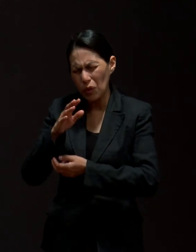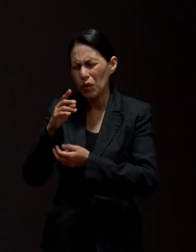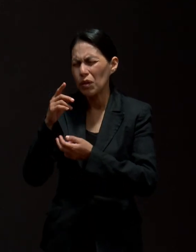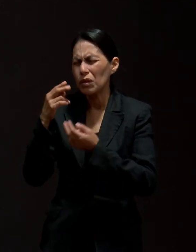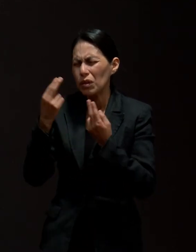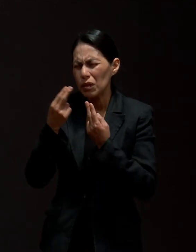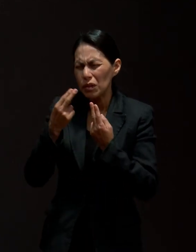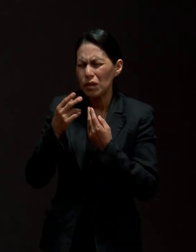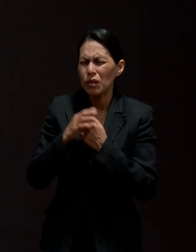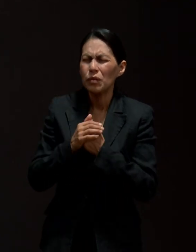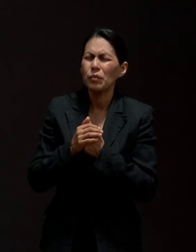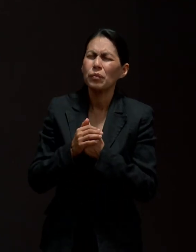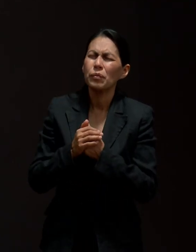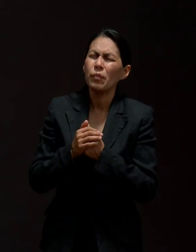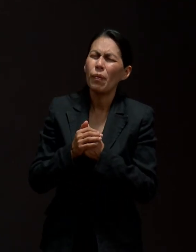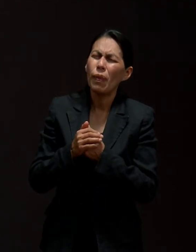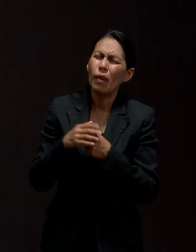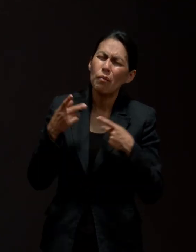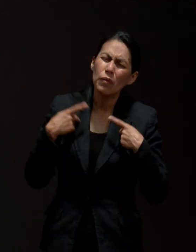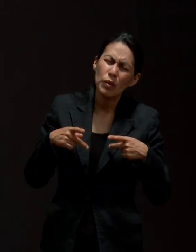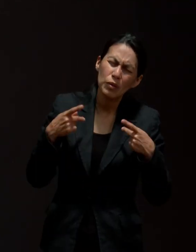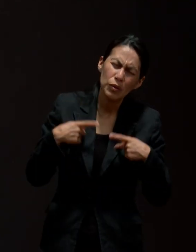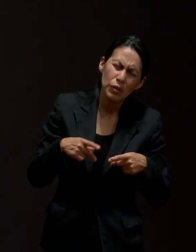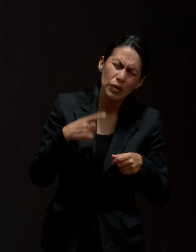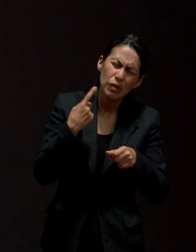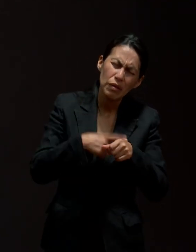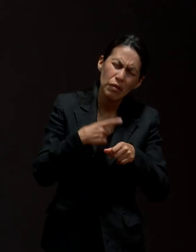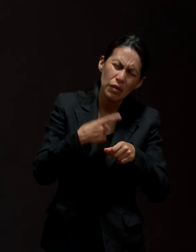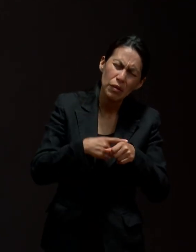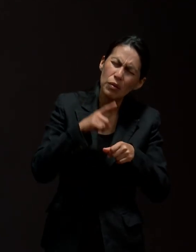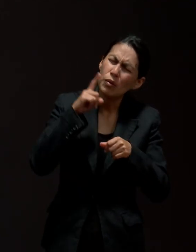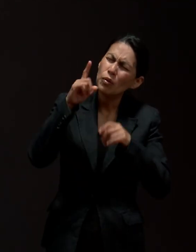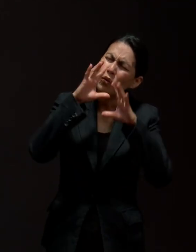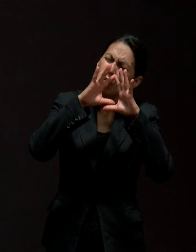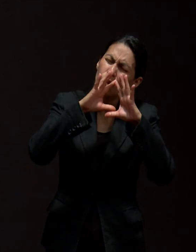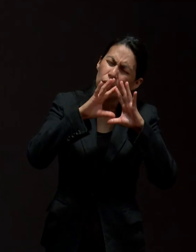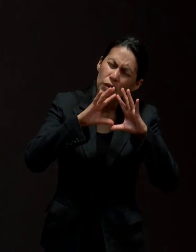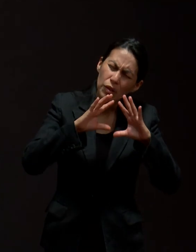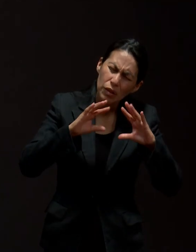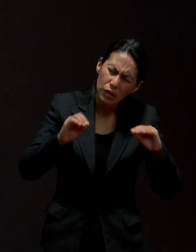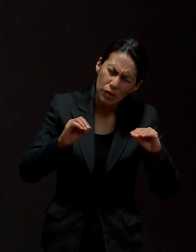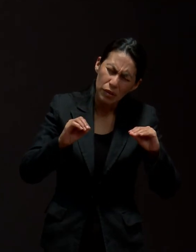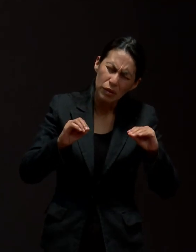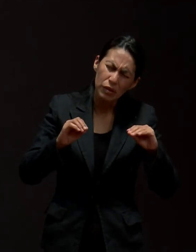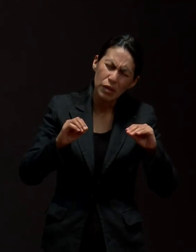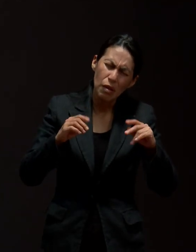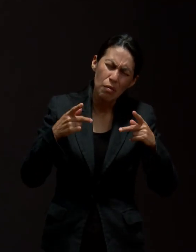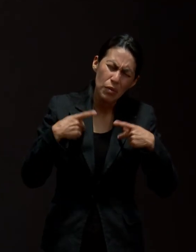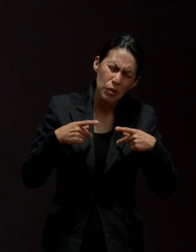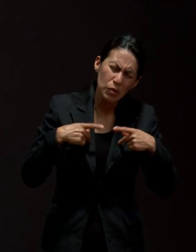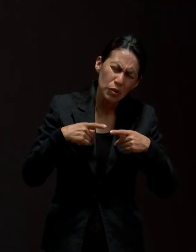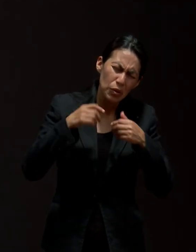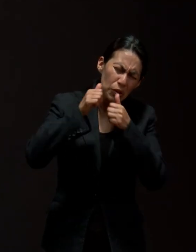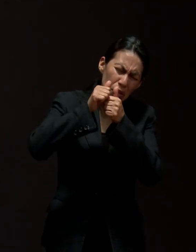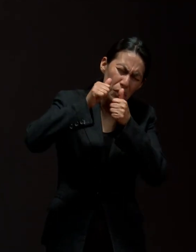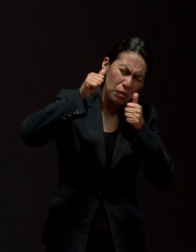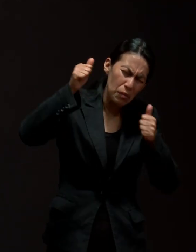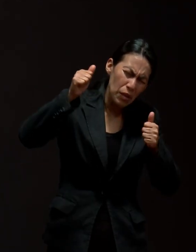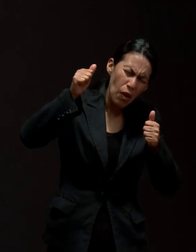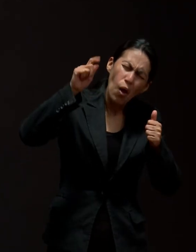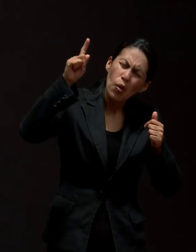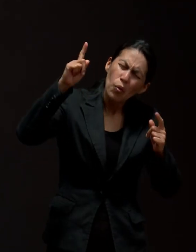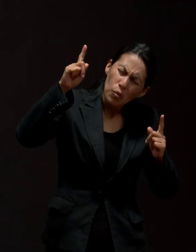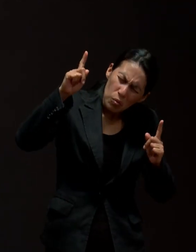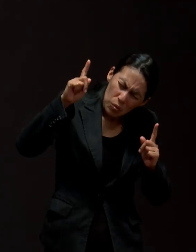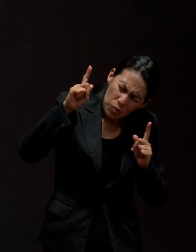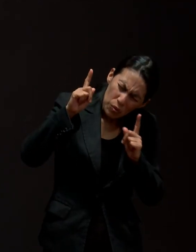Amén. Que a los enfermos los sanes. Si a los que están lejos de ti los acerques a ti,